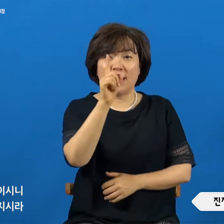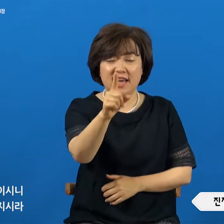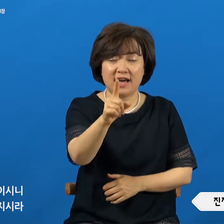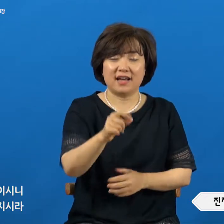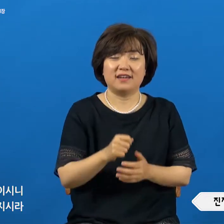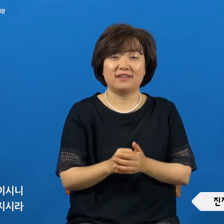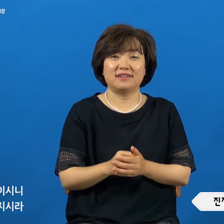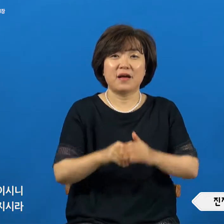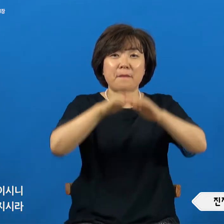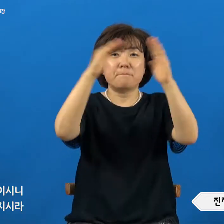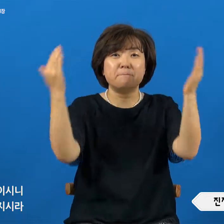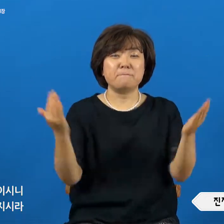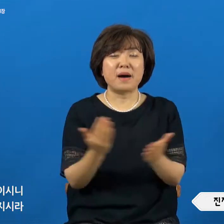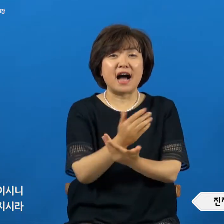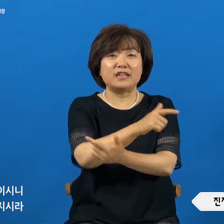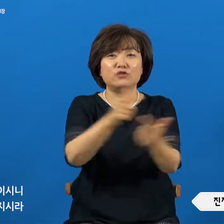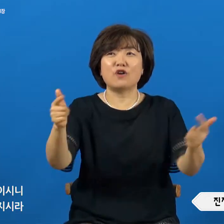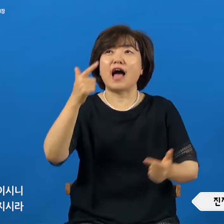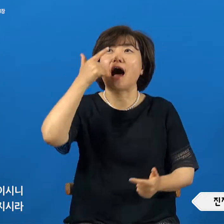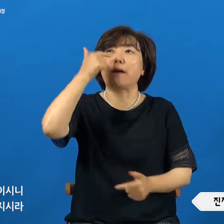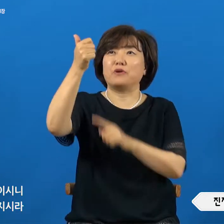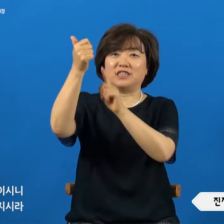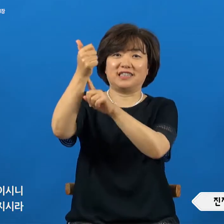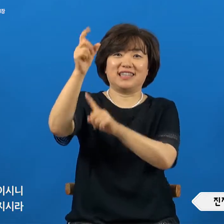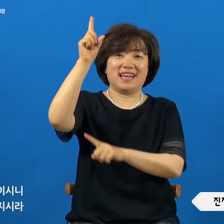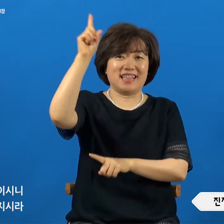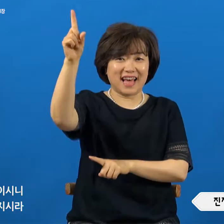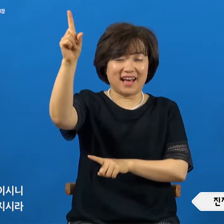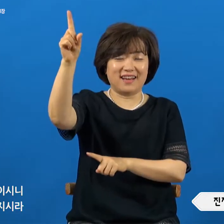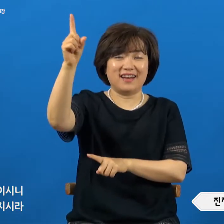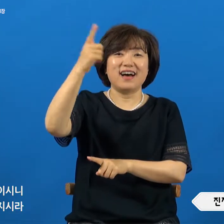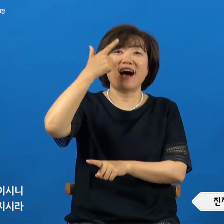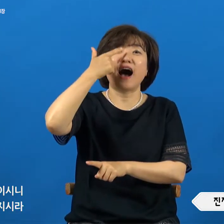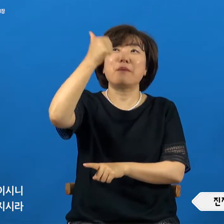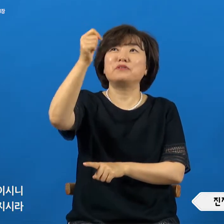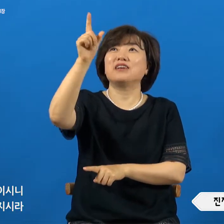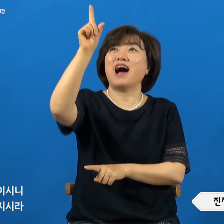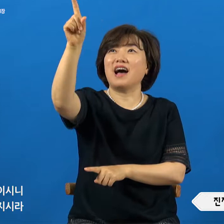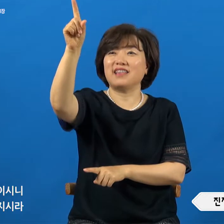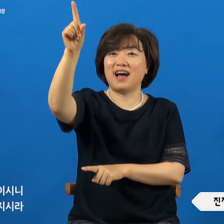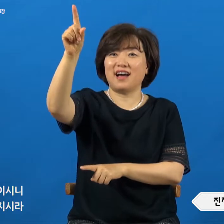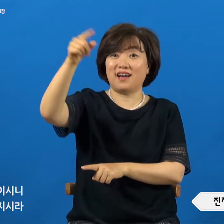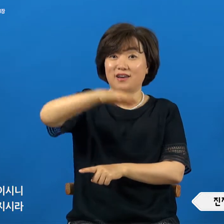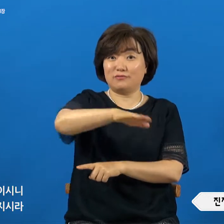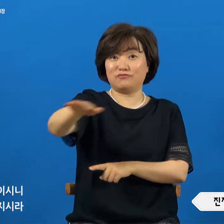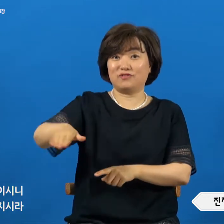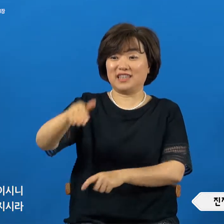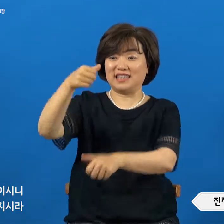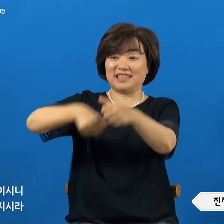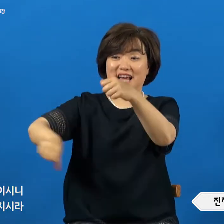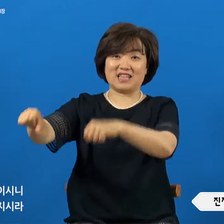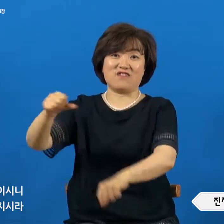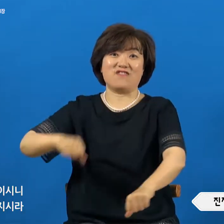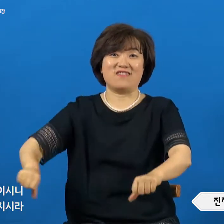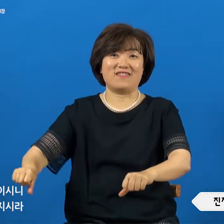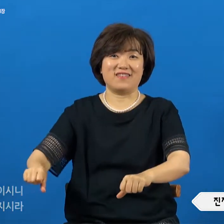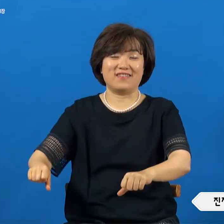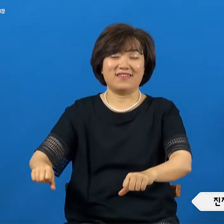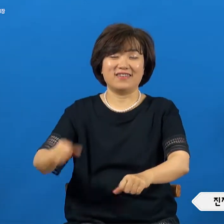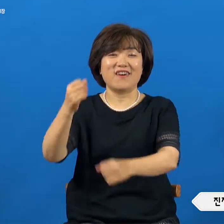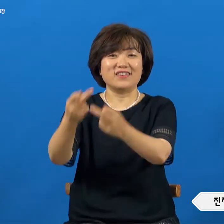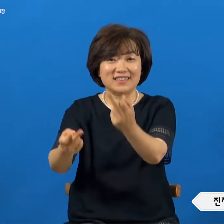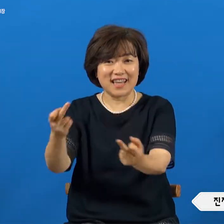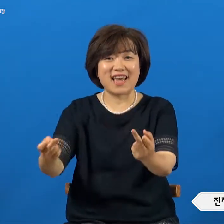아버지시라. 만유의 아버지가 되시는 하나님의 자녀입니다. 우리가 형제입니다. 우리가